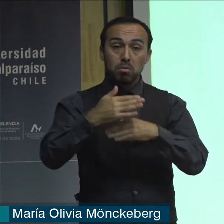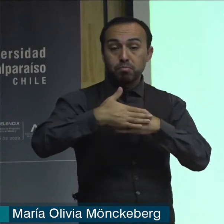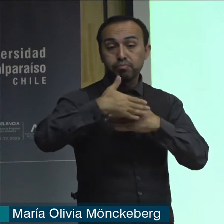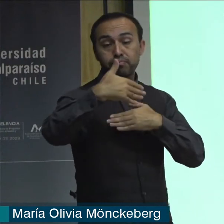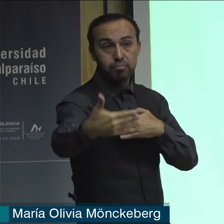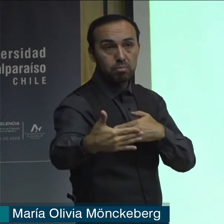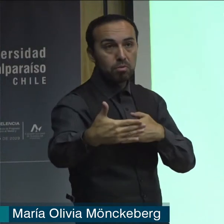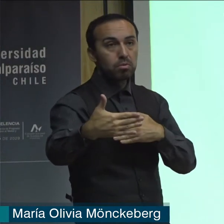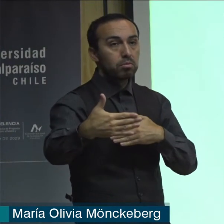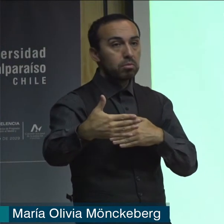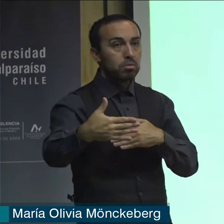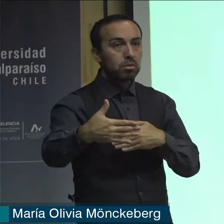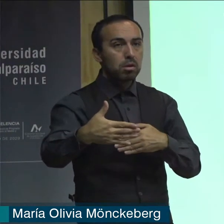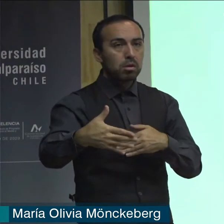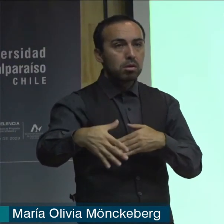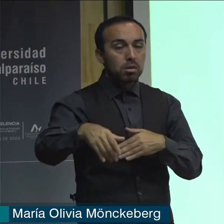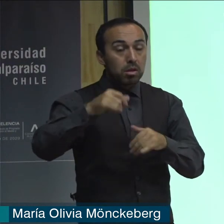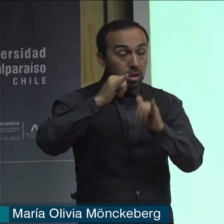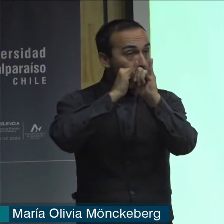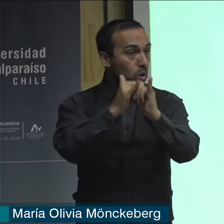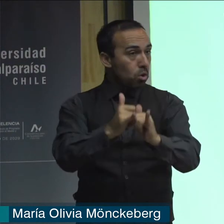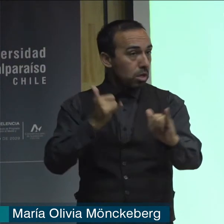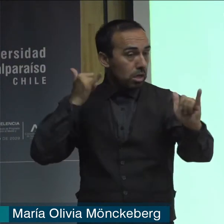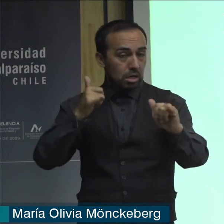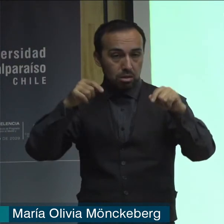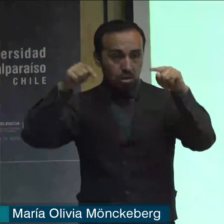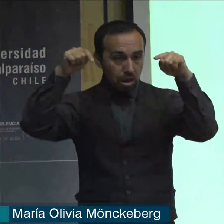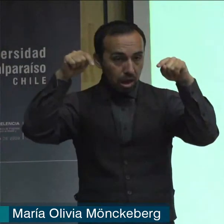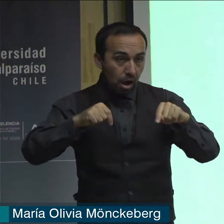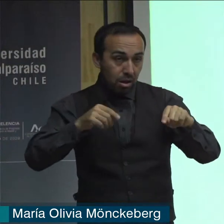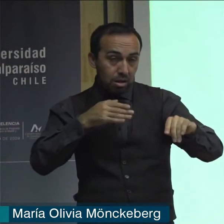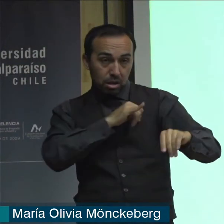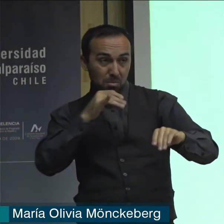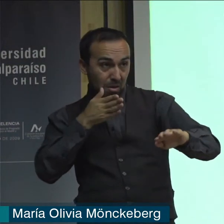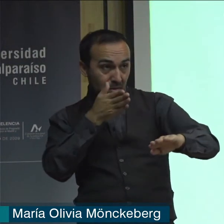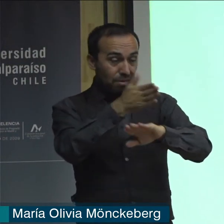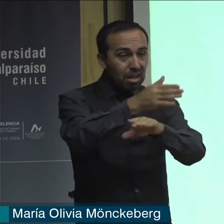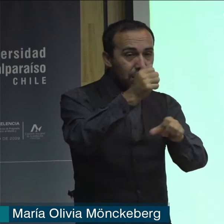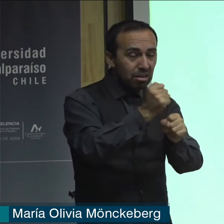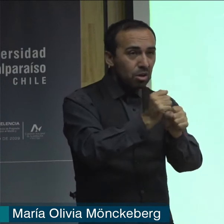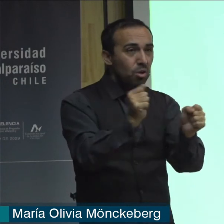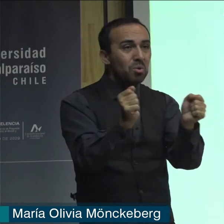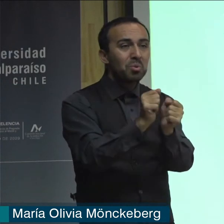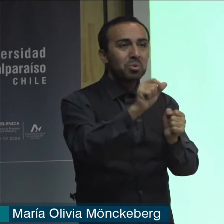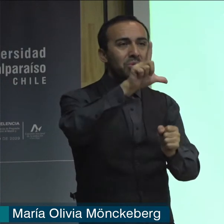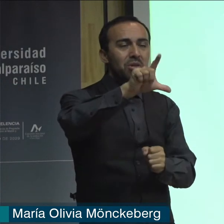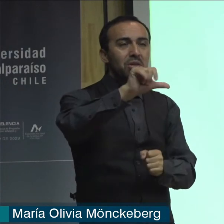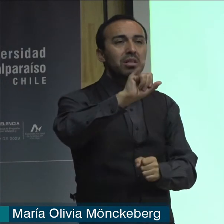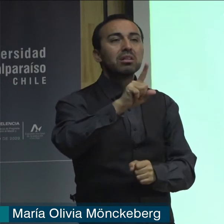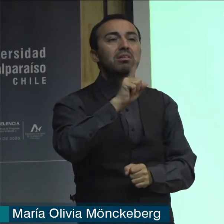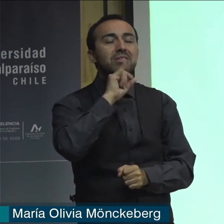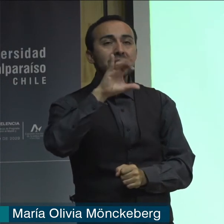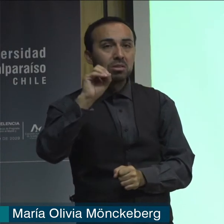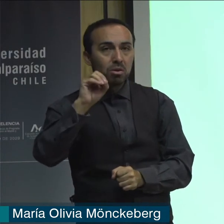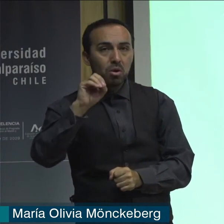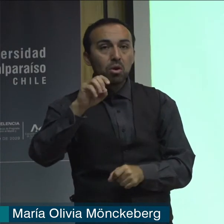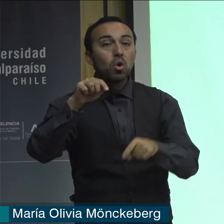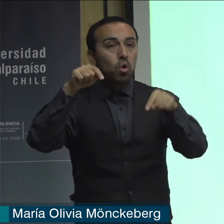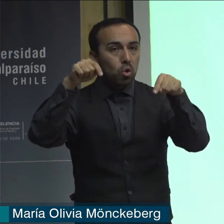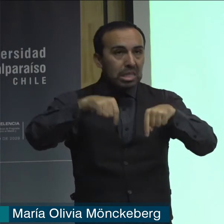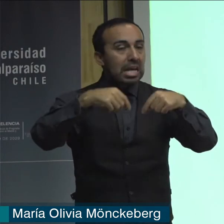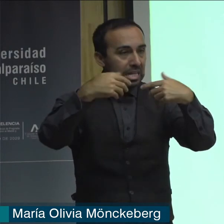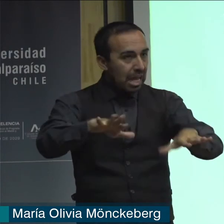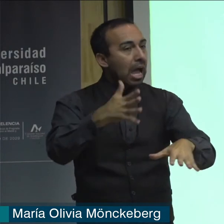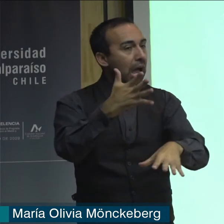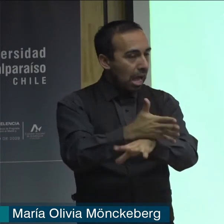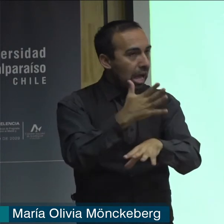perfeccionar mucho más los ingenieros que vayan a trabajar en el litio pero hoy día están las capacidades